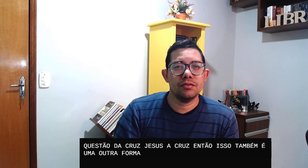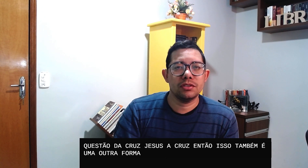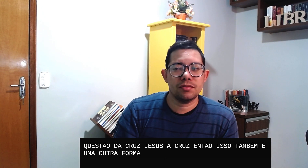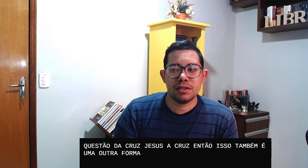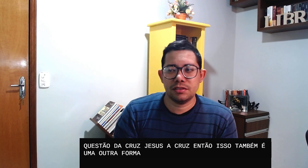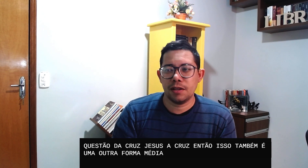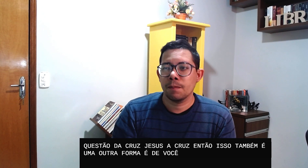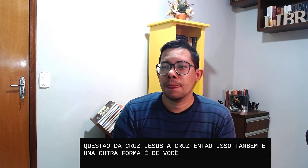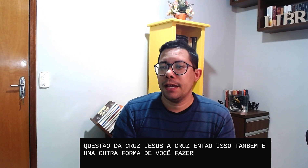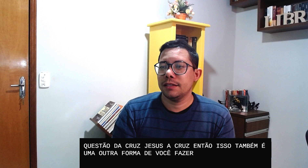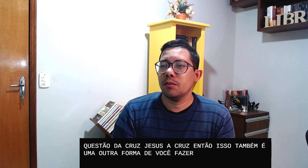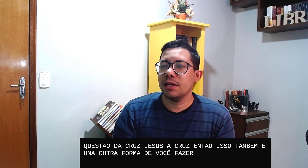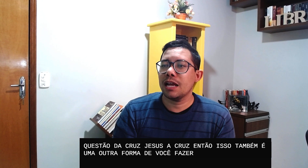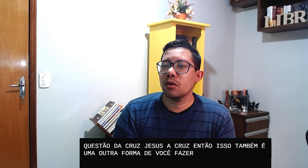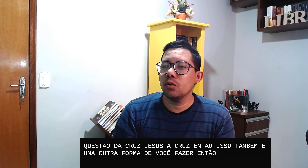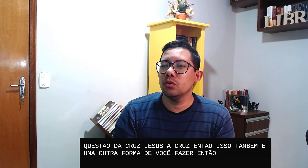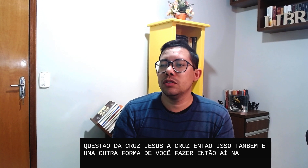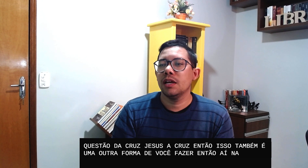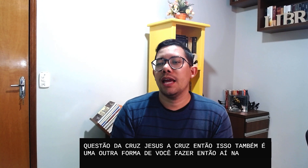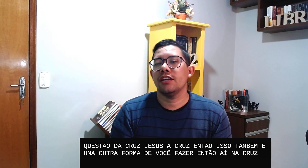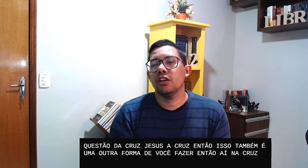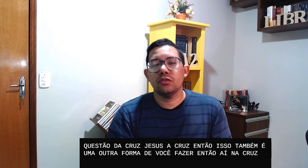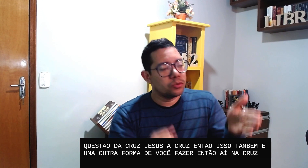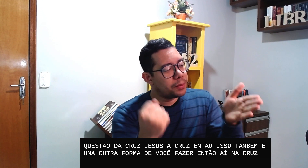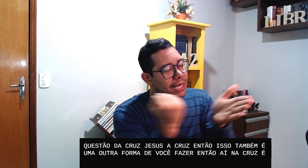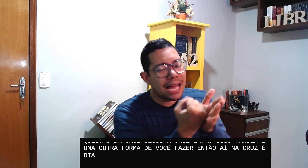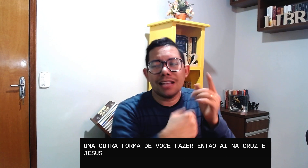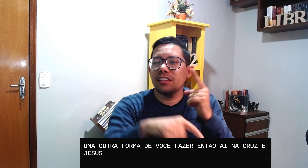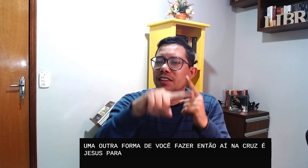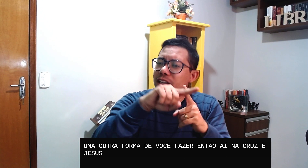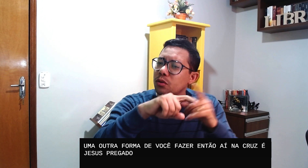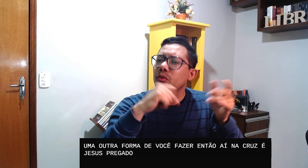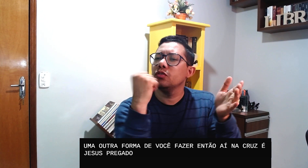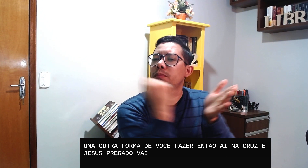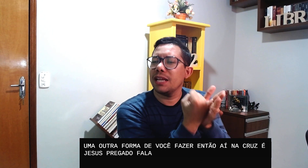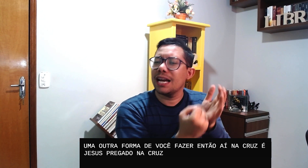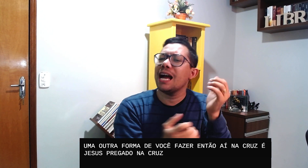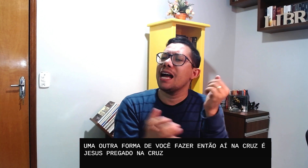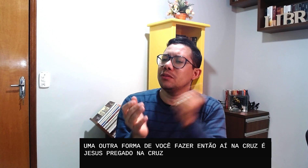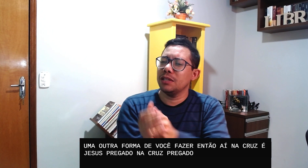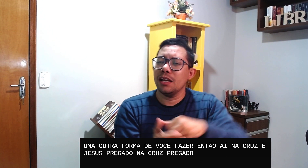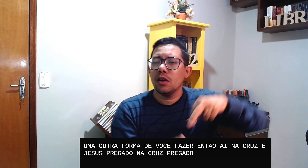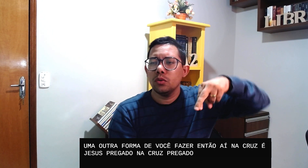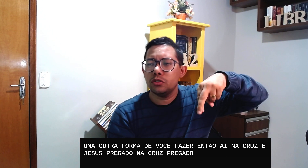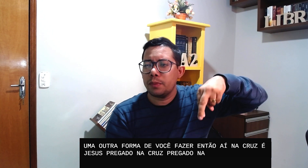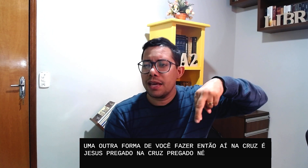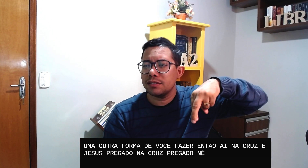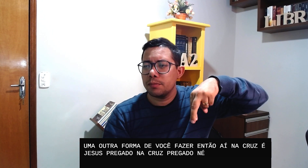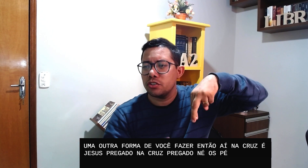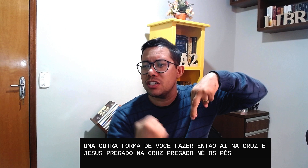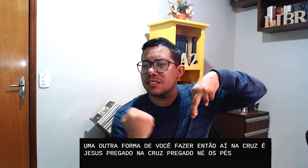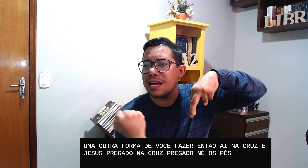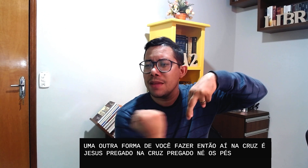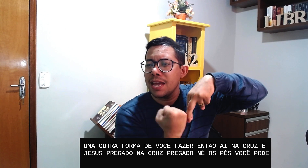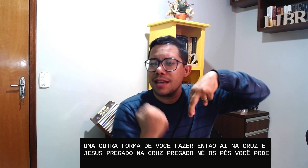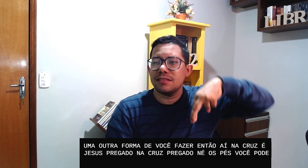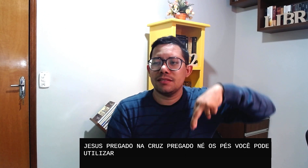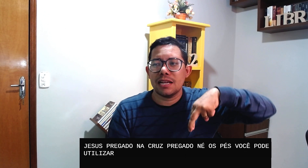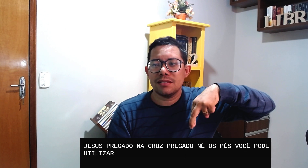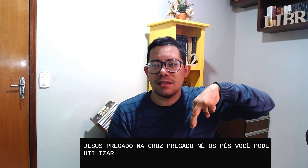você fazer. Então, aí na cruz, é Jesus pregado. Você faz na cruz, pregado, né? Os pés, você pode utilizar essa sinalização.